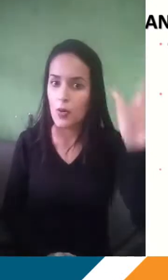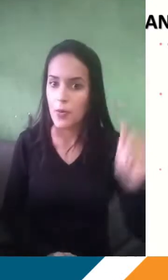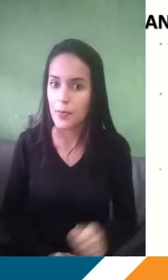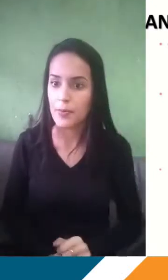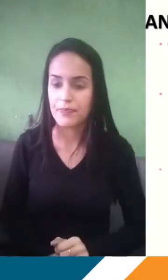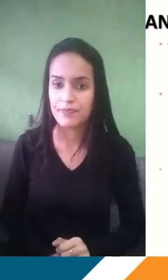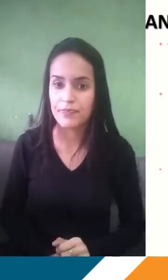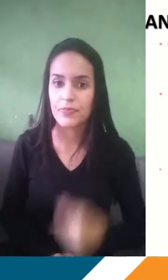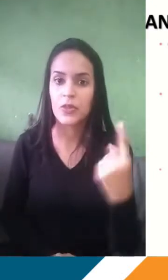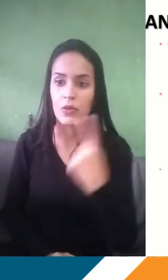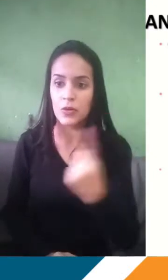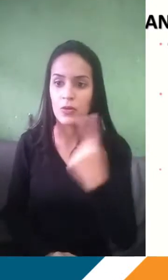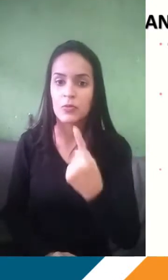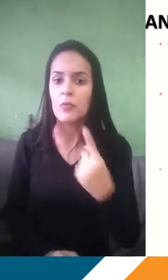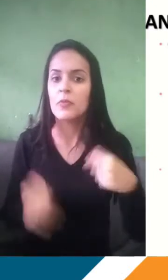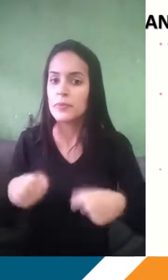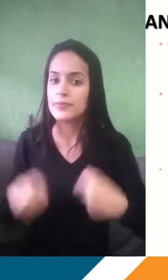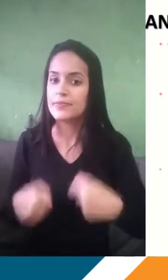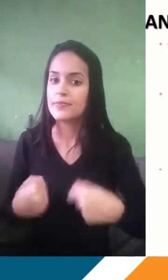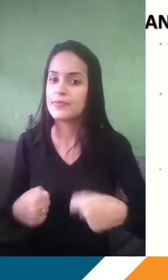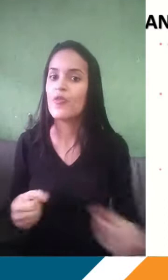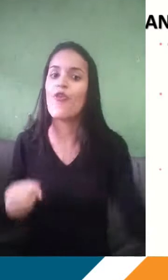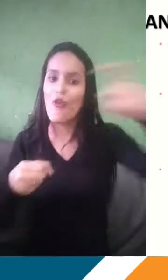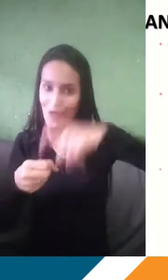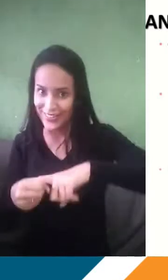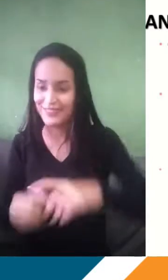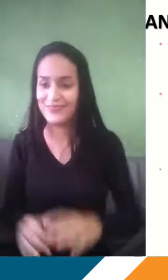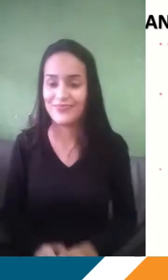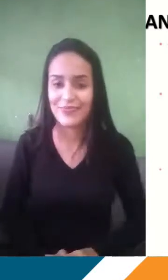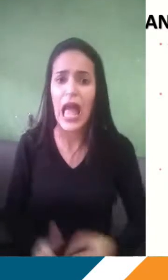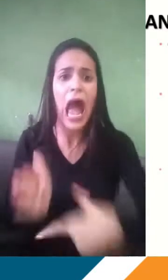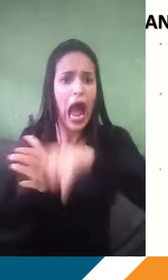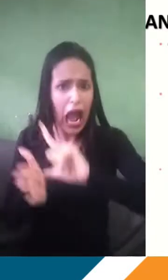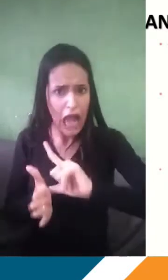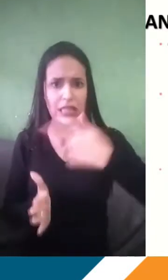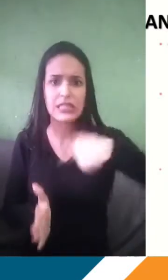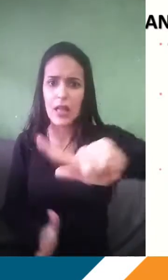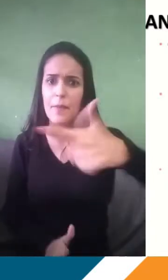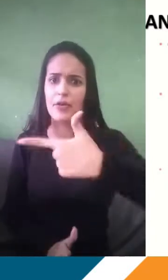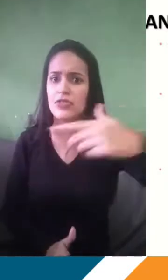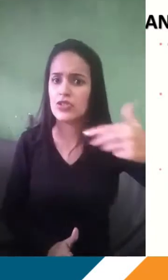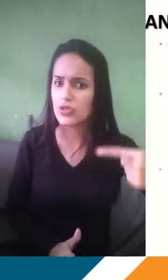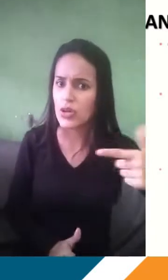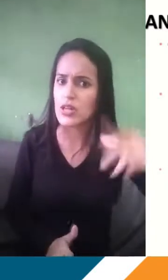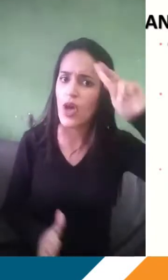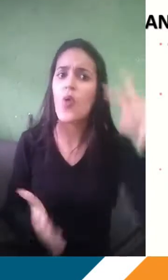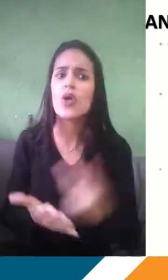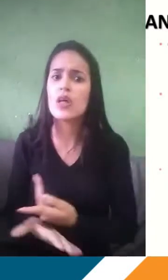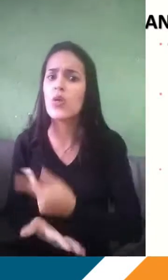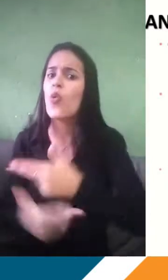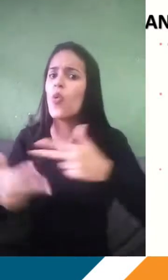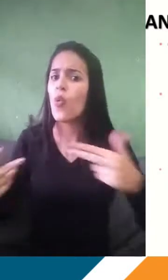alguns acontecimentos cruciais para a realização desse evento. Em 1912, o escritor Oswald